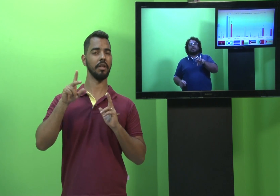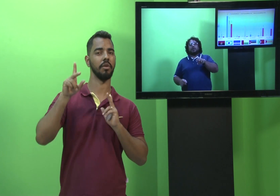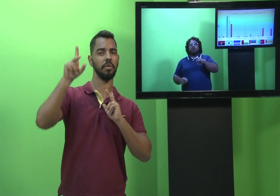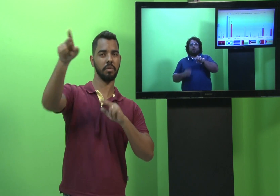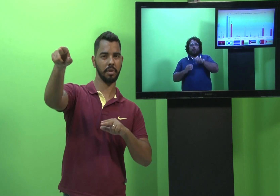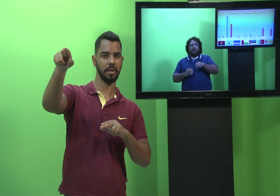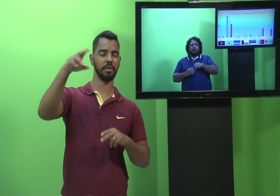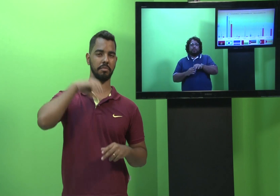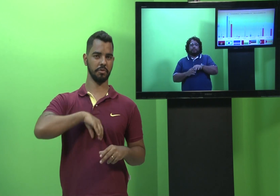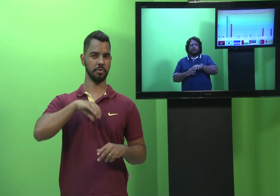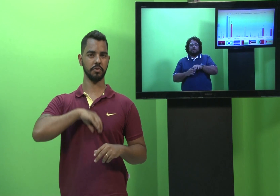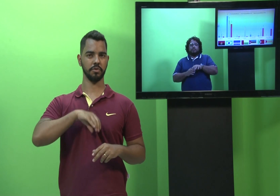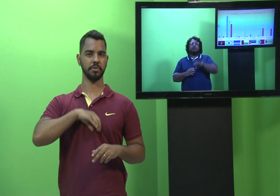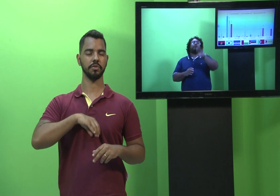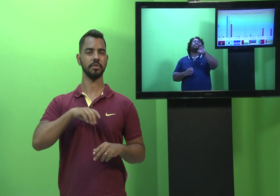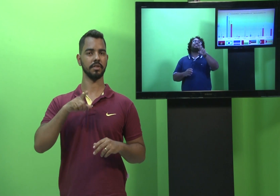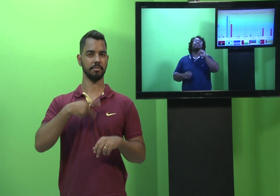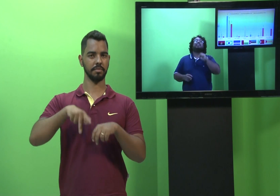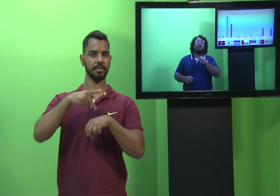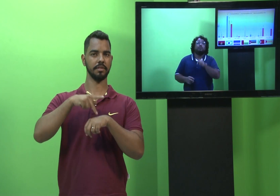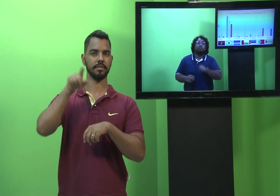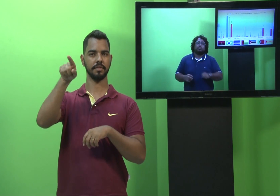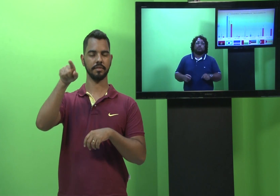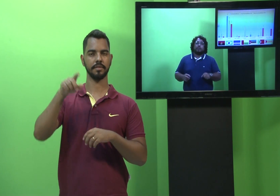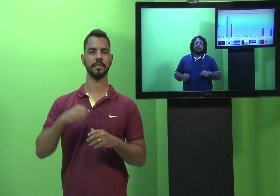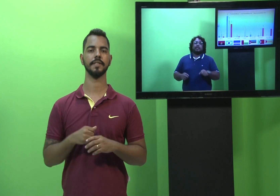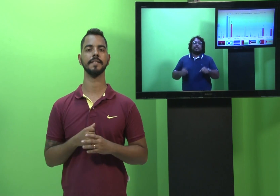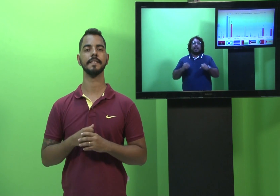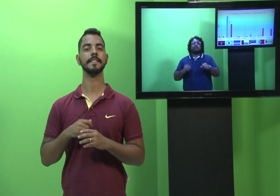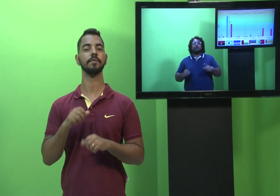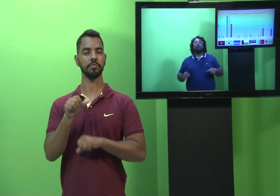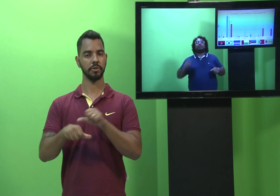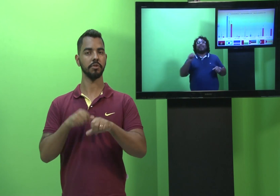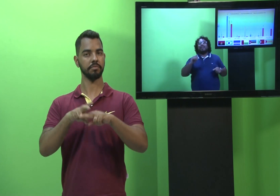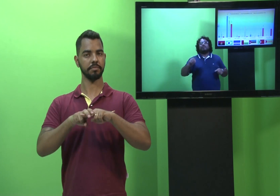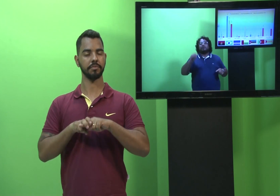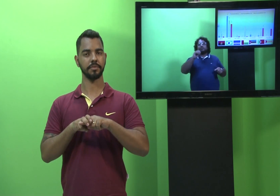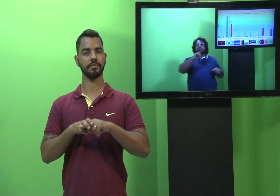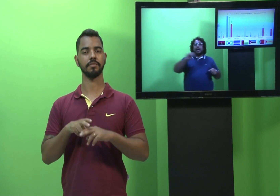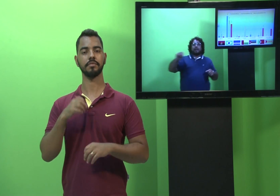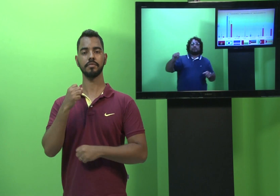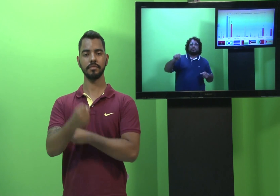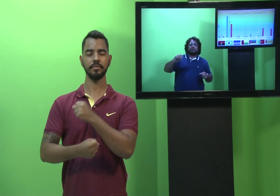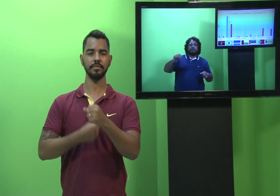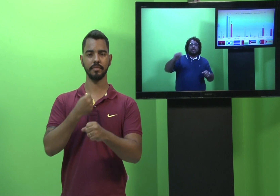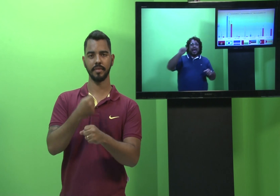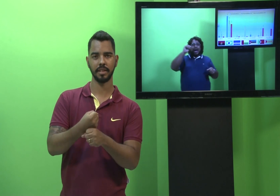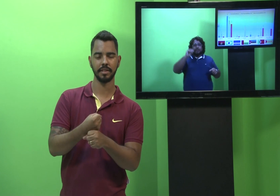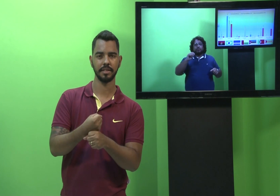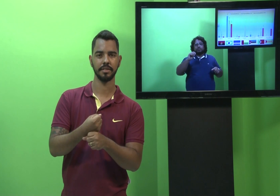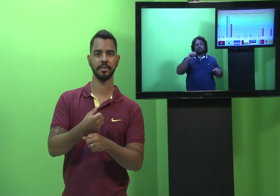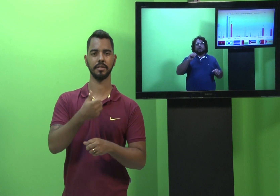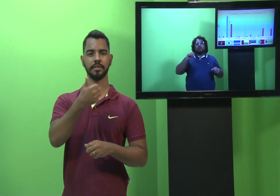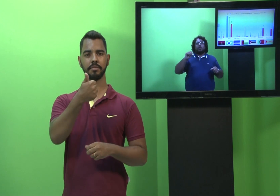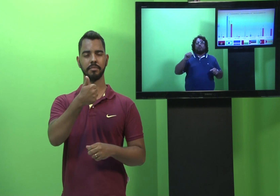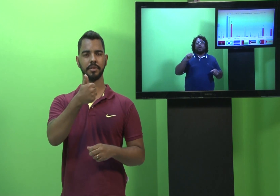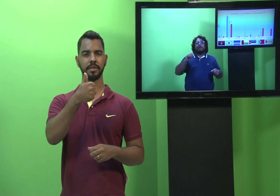atualização ocorreu em 1971. Nessa, o trema nos hiatos, átonos, como